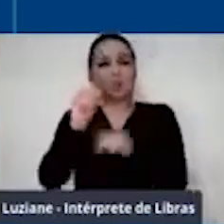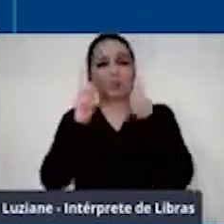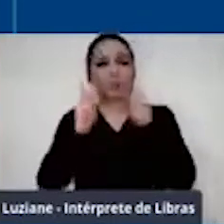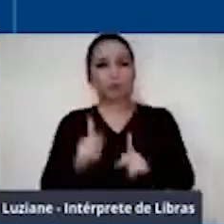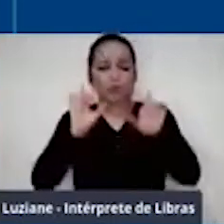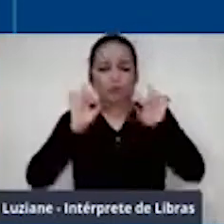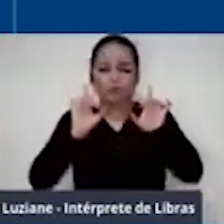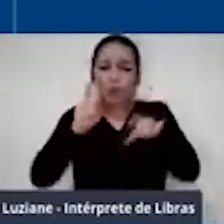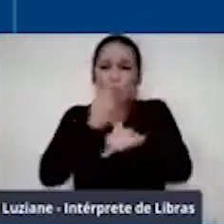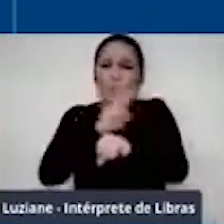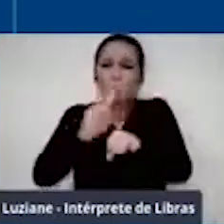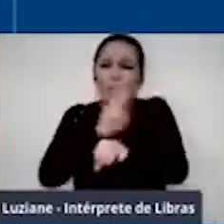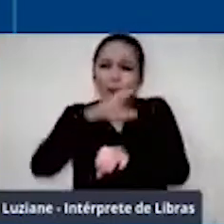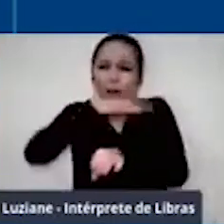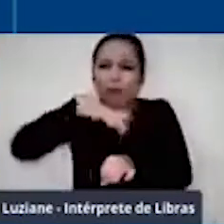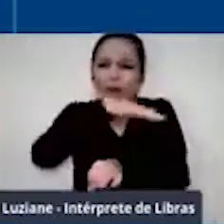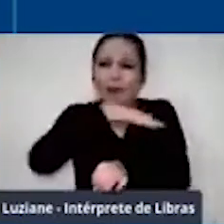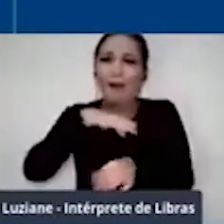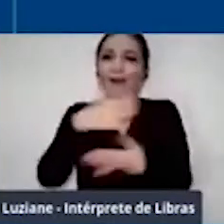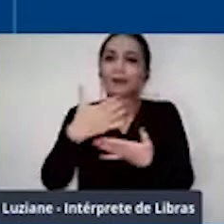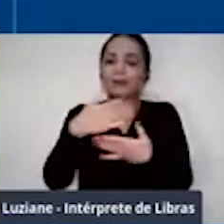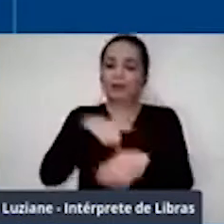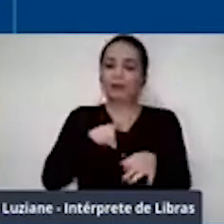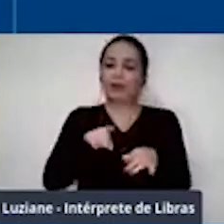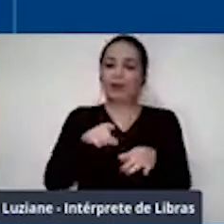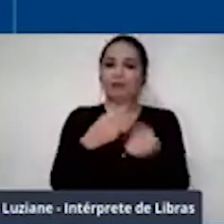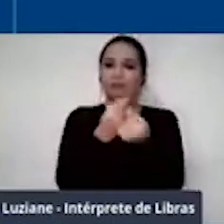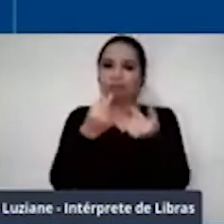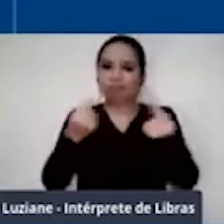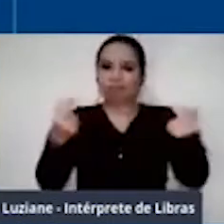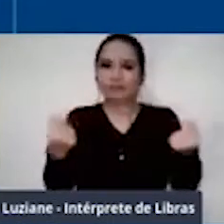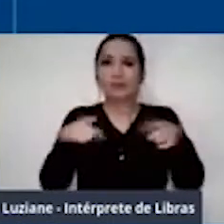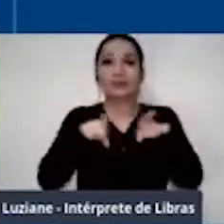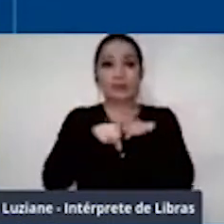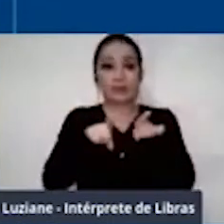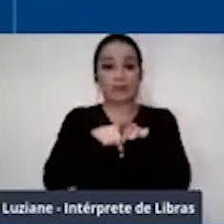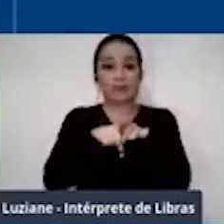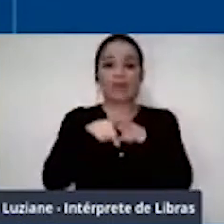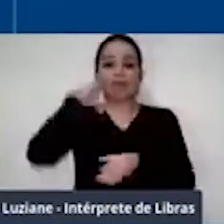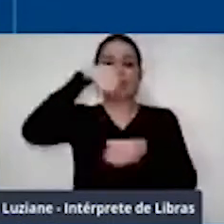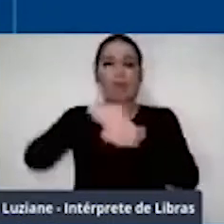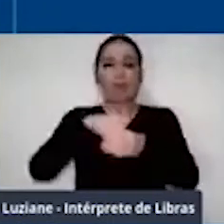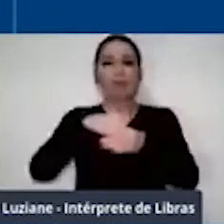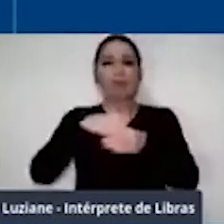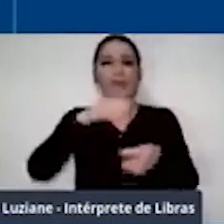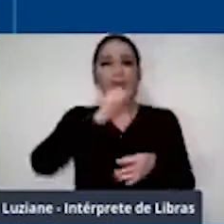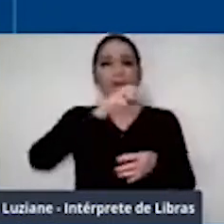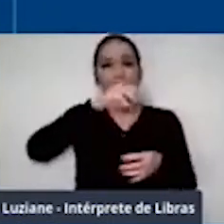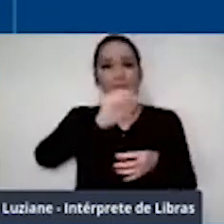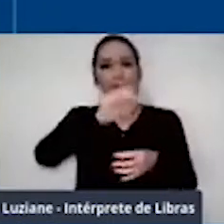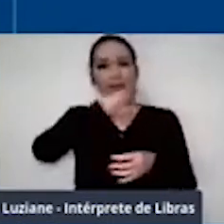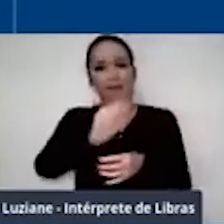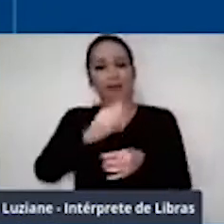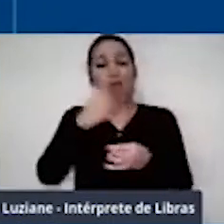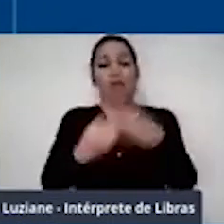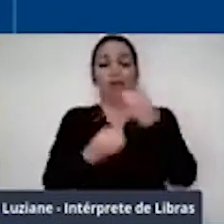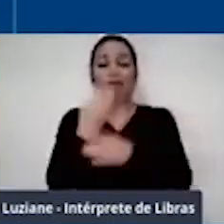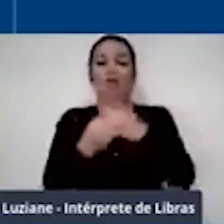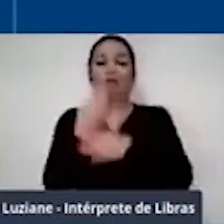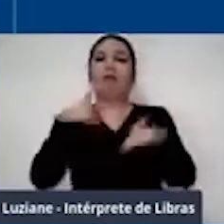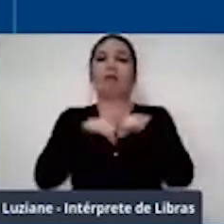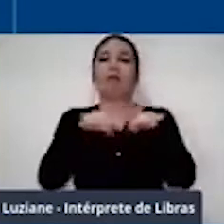Então, isso é um custo. Então, o que tem que fazer também na reforma tributária que está na Câmara é criar uma reforma que simplifique